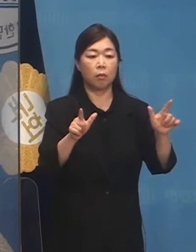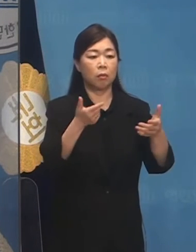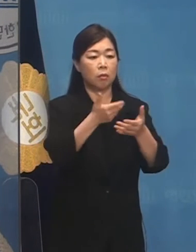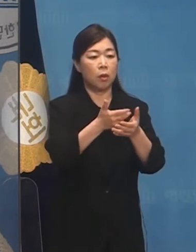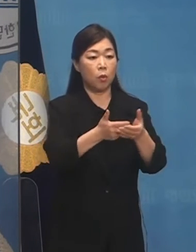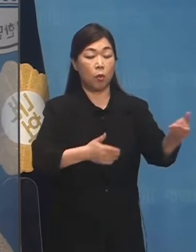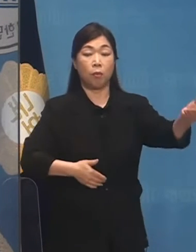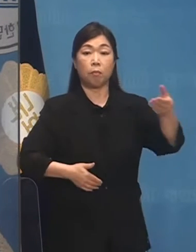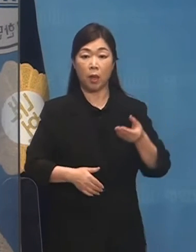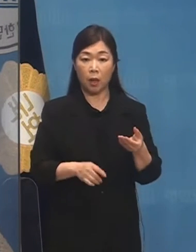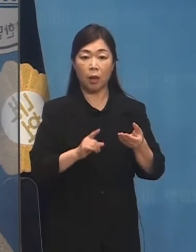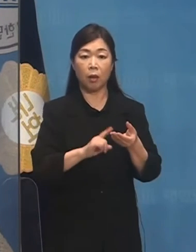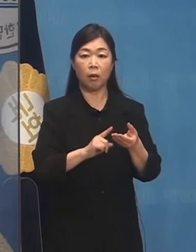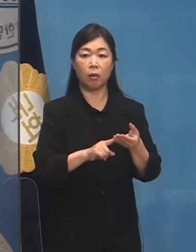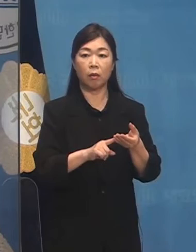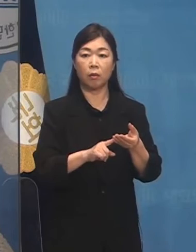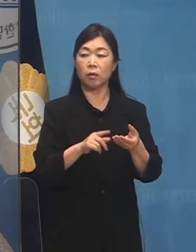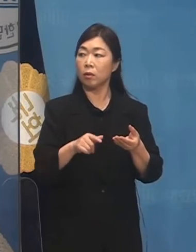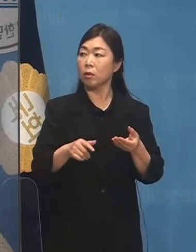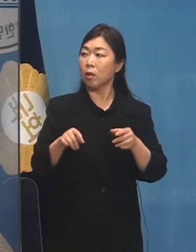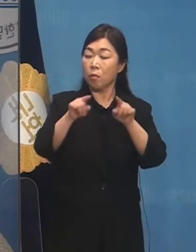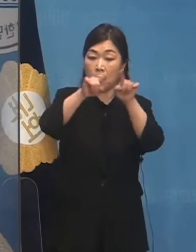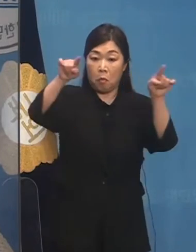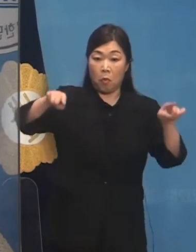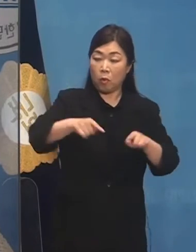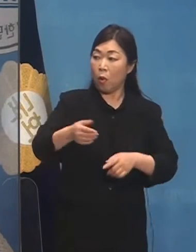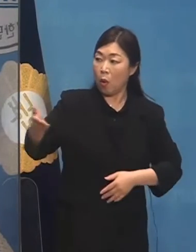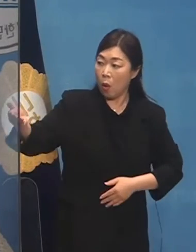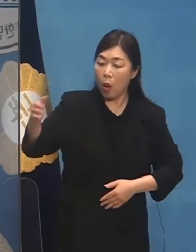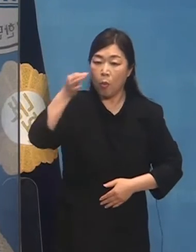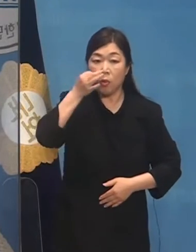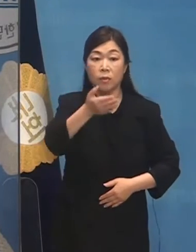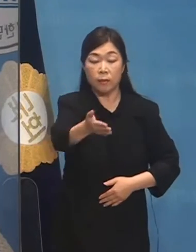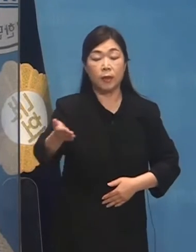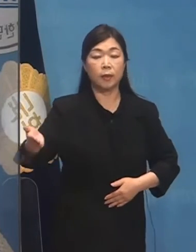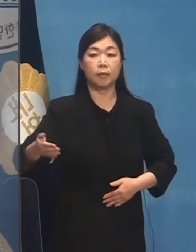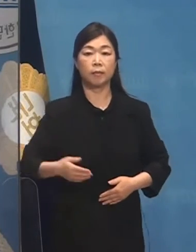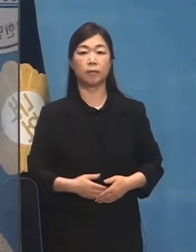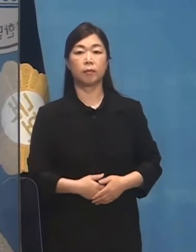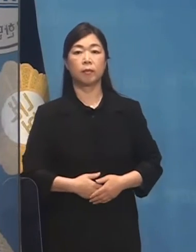도착했습니다. 그것을 제가 보드판을 가져왔는데 한번 보여드리겠습니다.